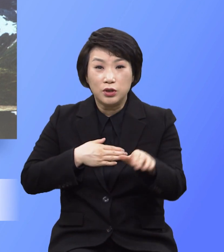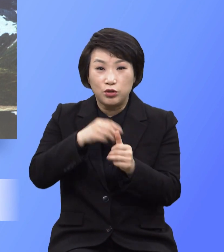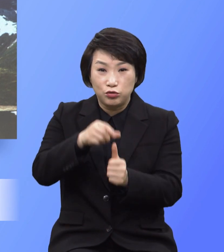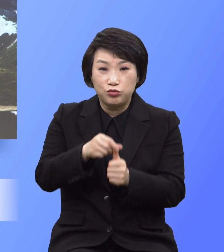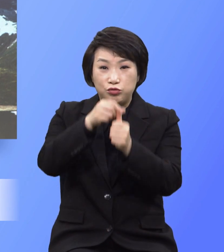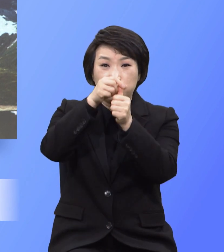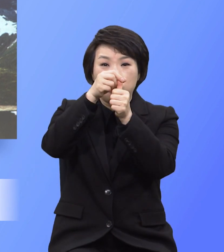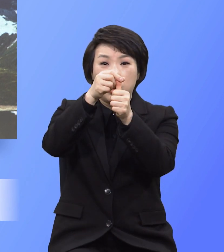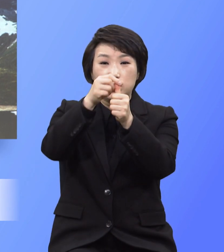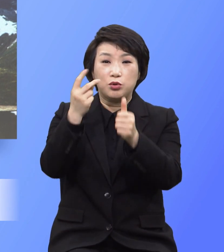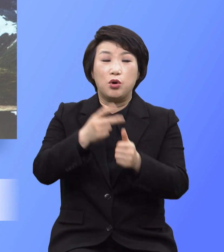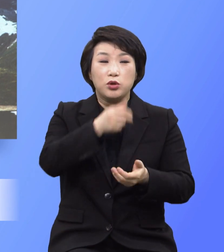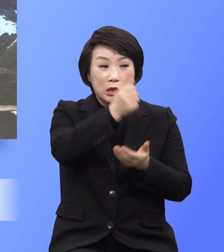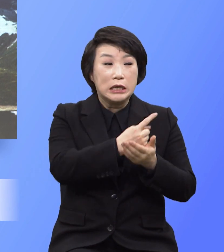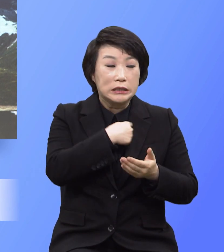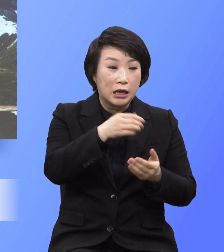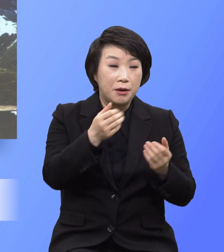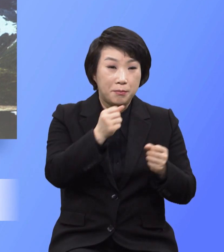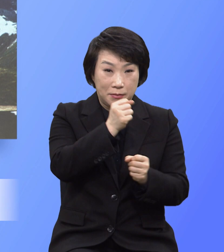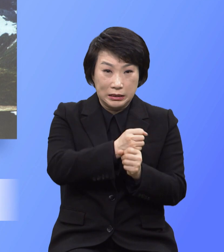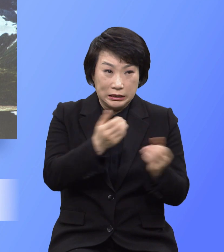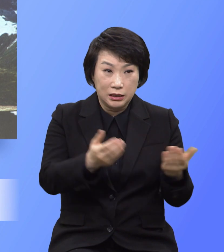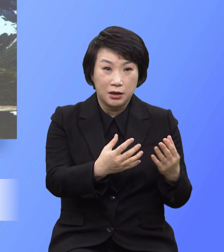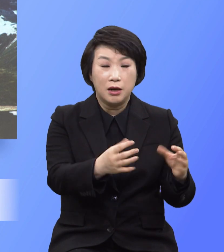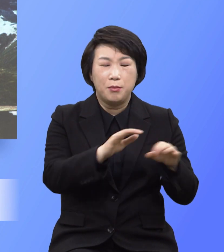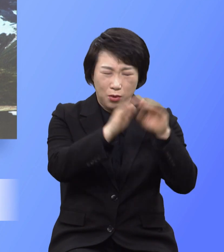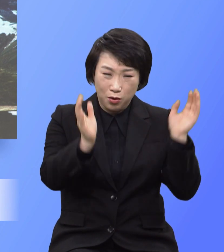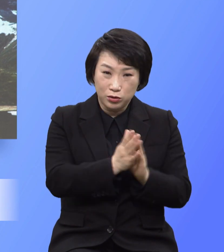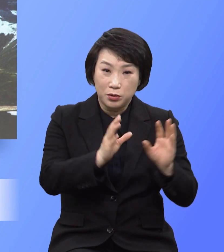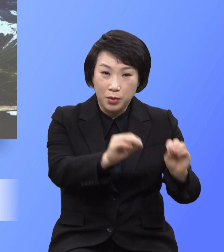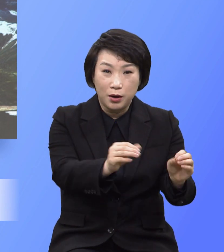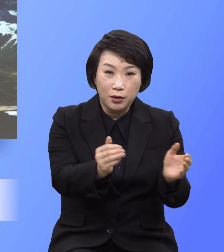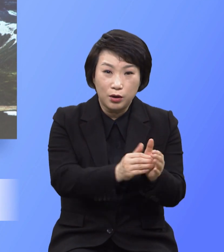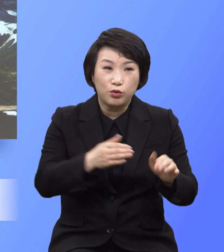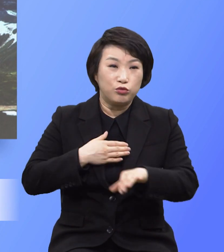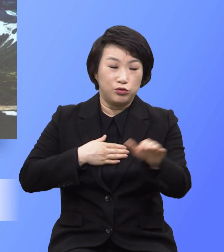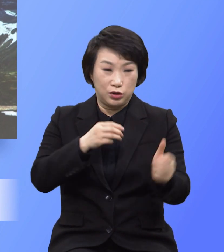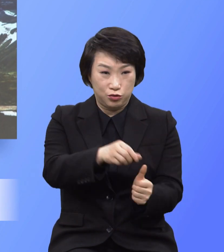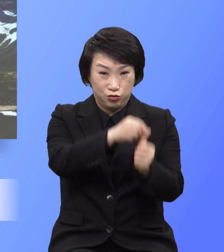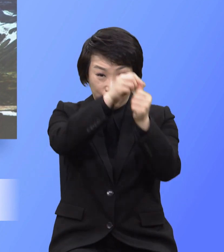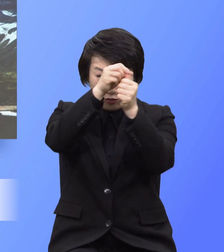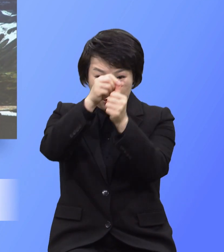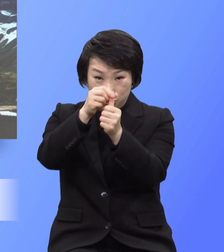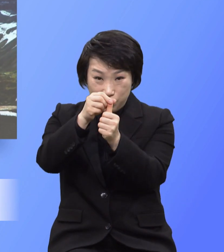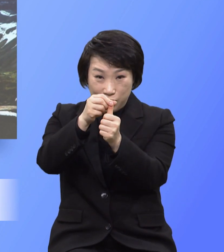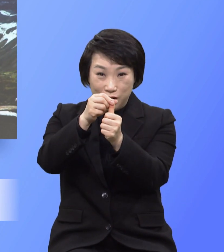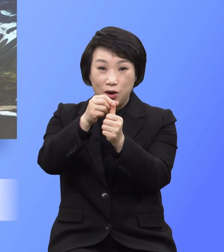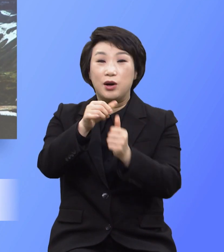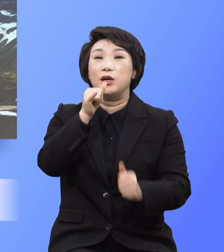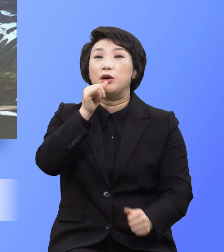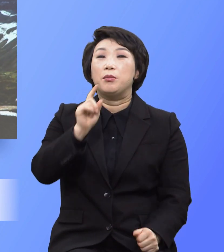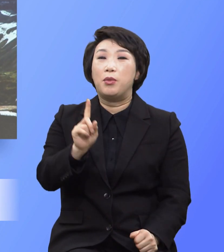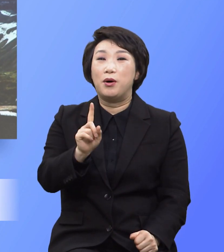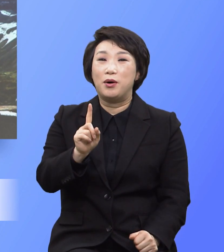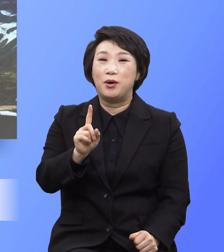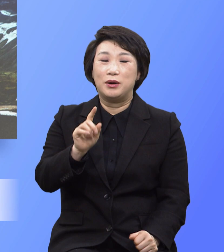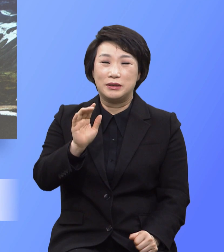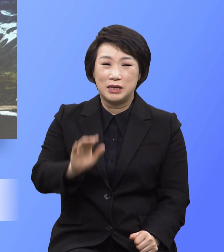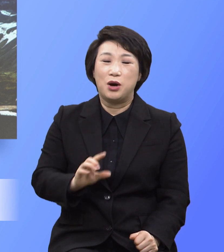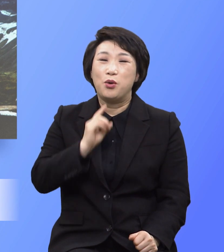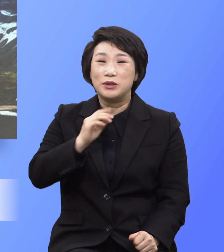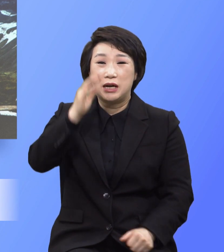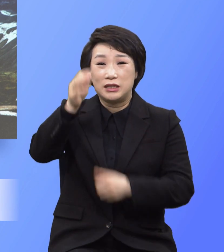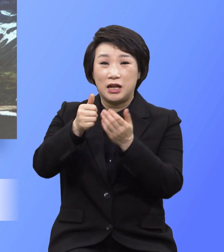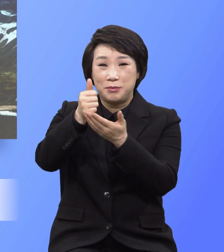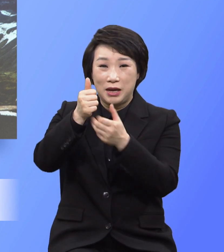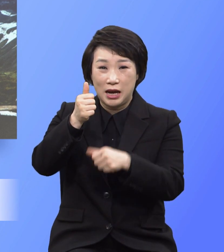구원하시고 죄짓게 하는 일을 스탑시켜서 우리를 살려내는 것은 오직 하나님의